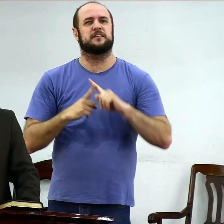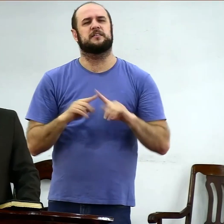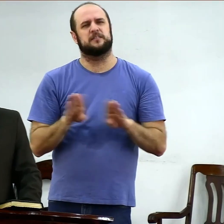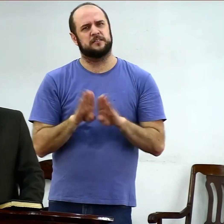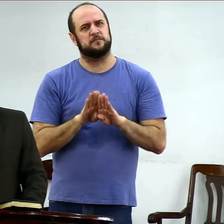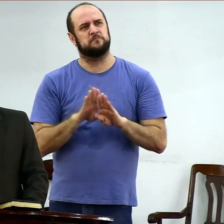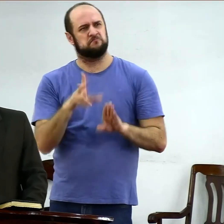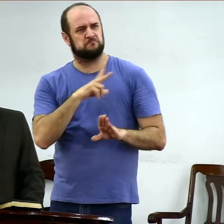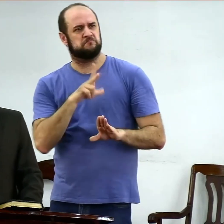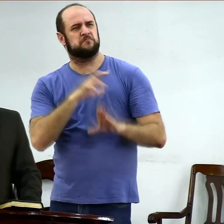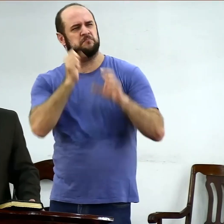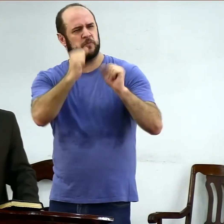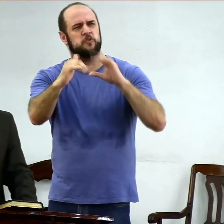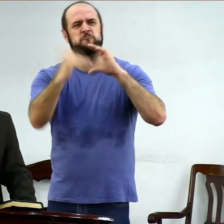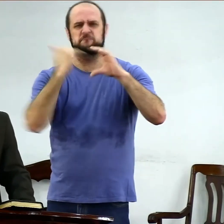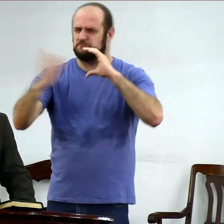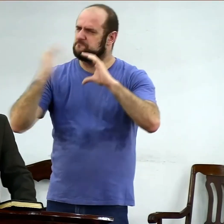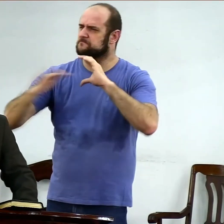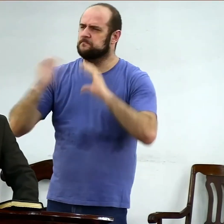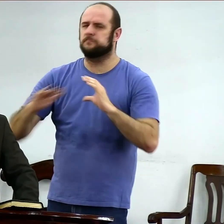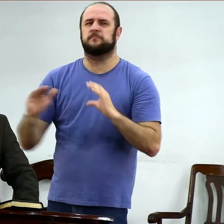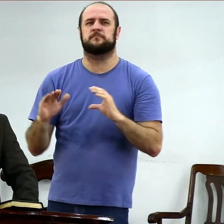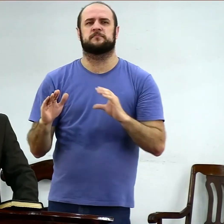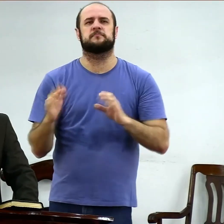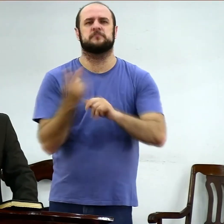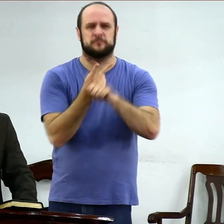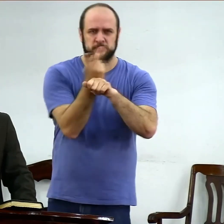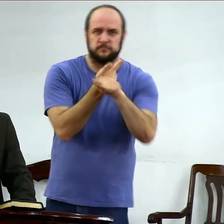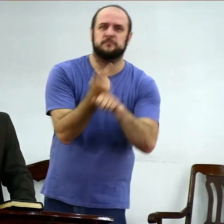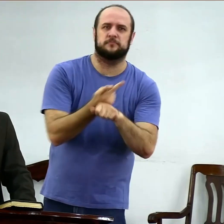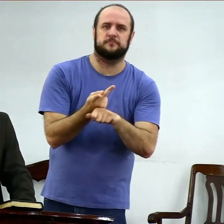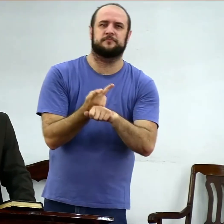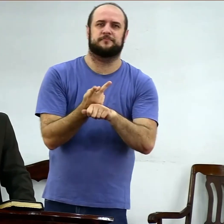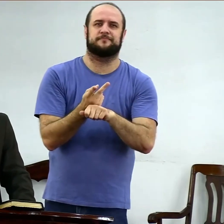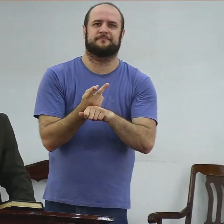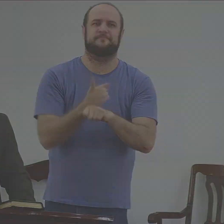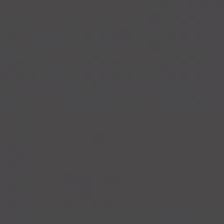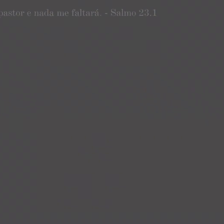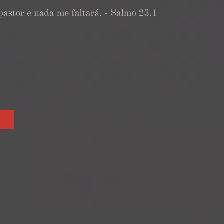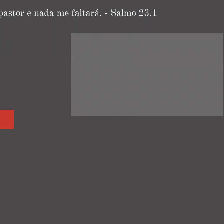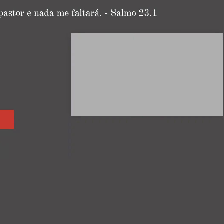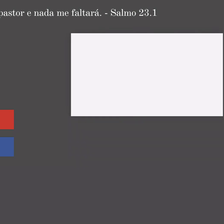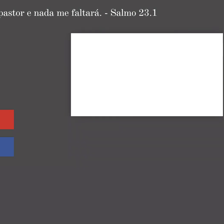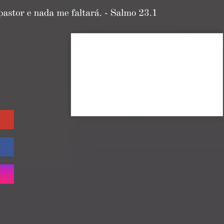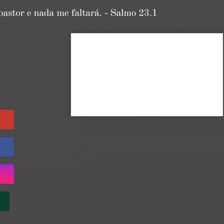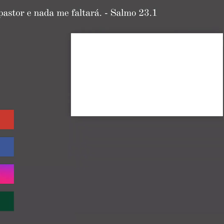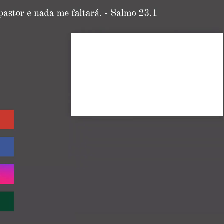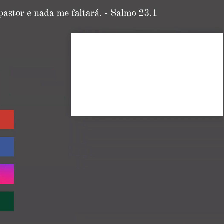WhatsApp. Se você não tiver, procure. Que Deus nos ajude nessa caminhada.